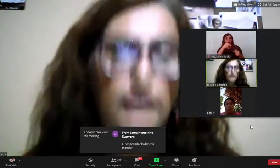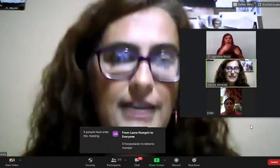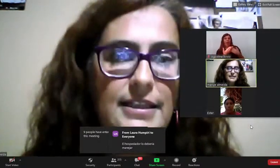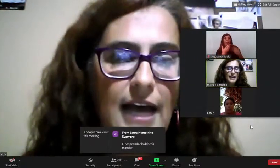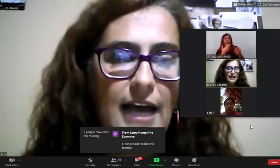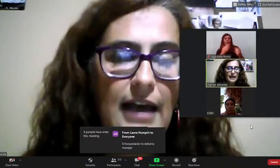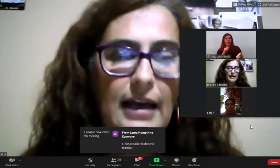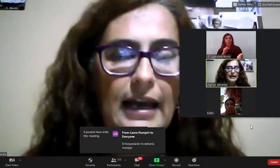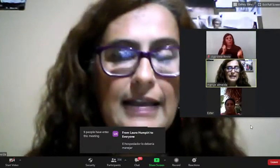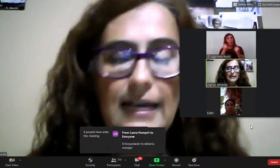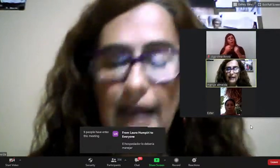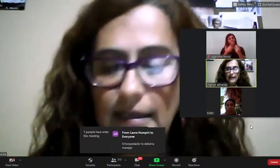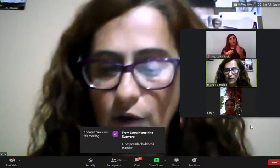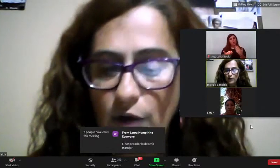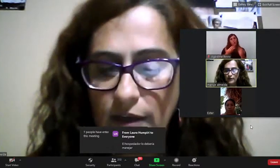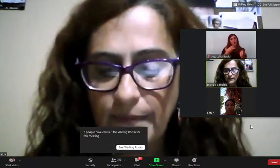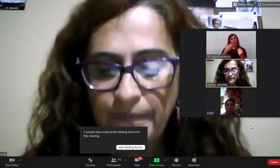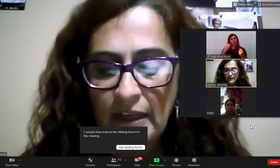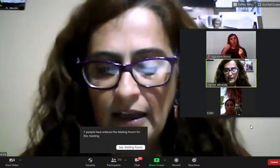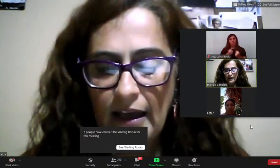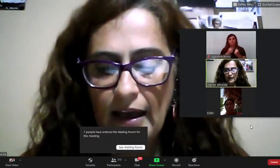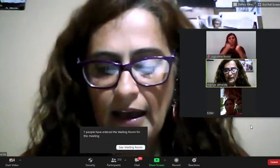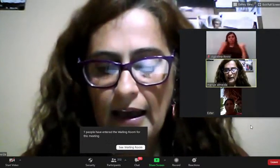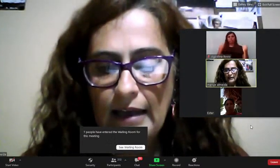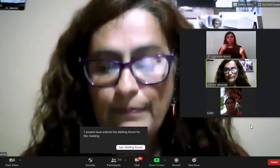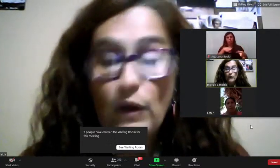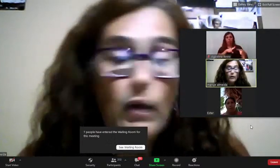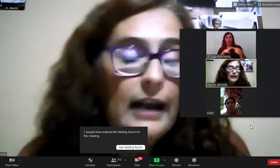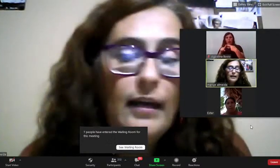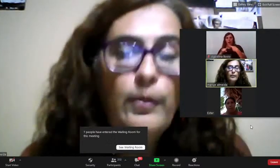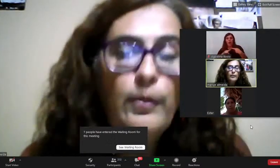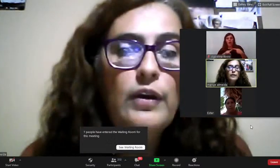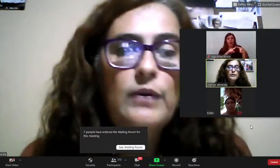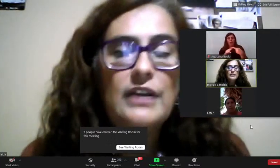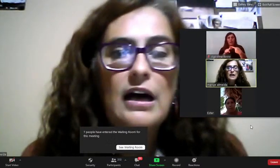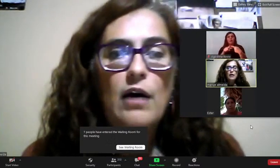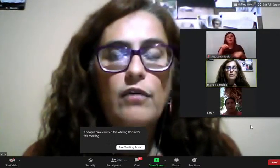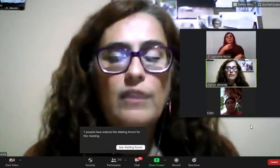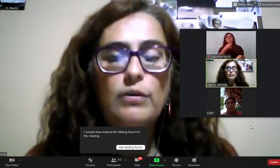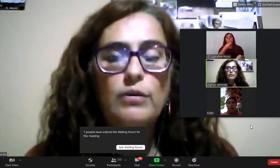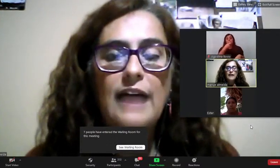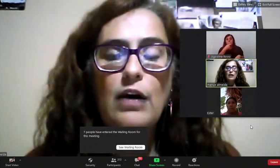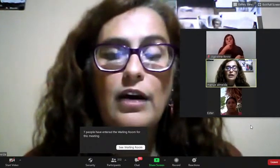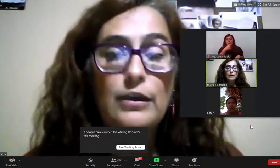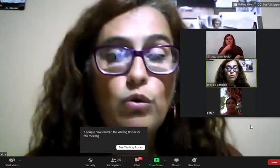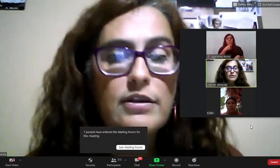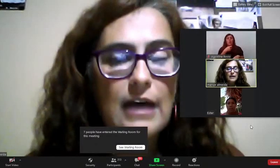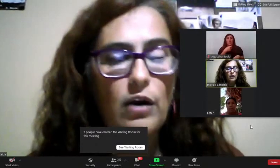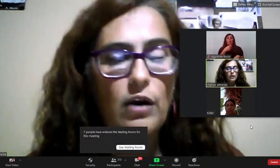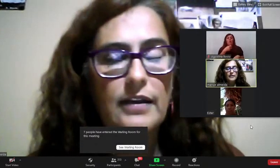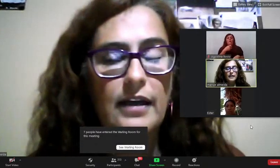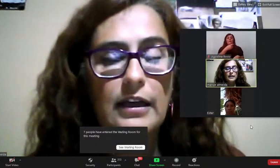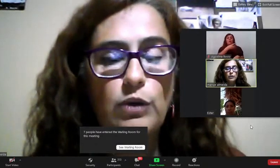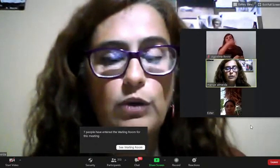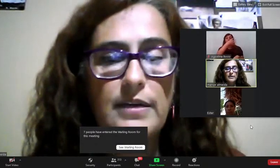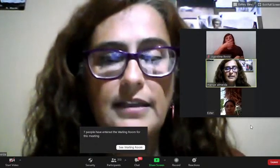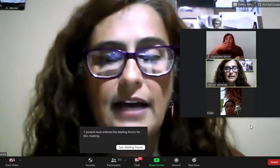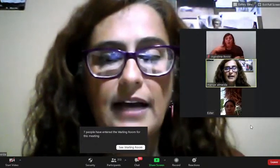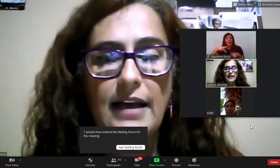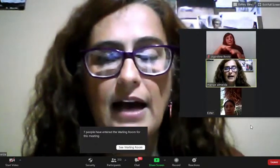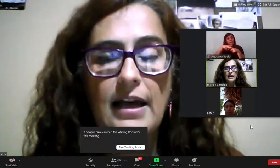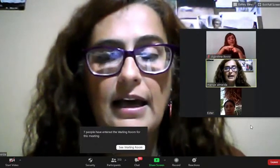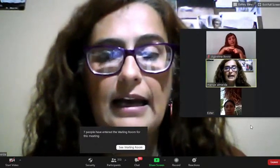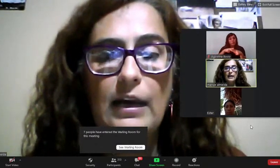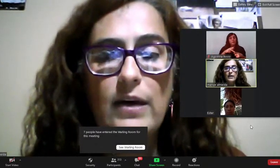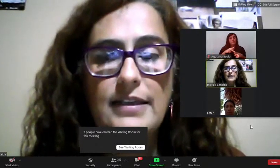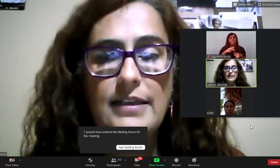nos potencia en esas relaciones. El ejemplo de nuestra facultad con la TULSA, con la Tecnicatura